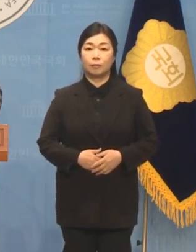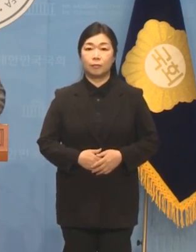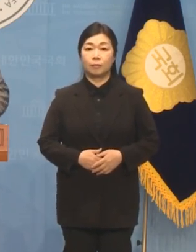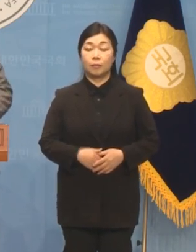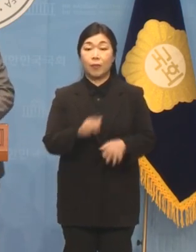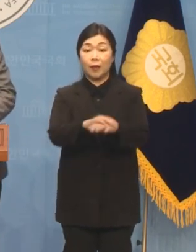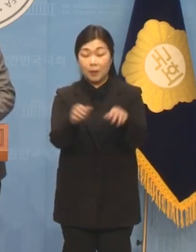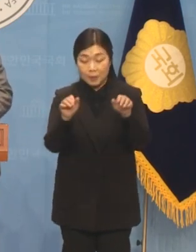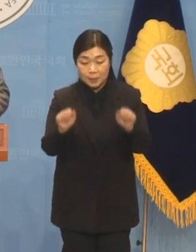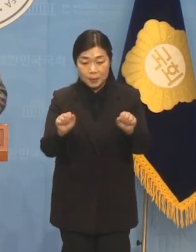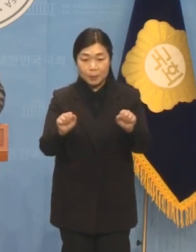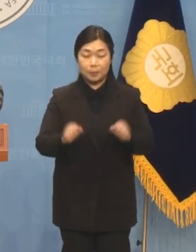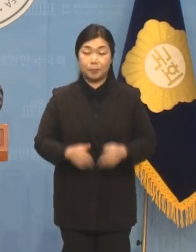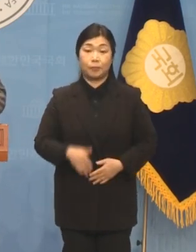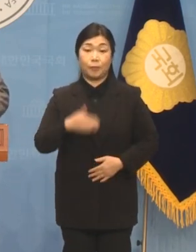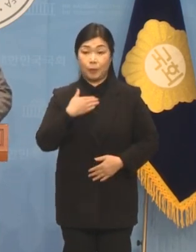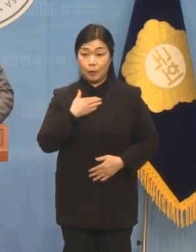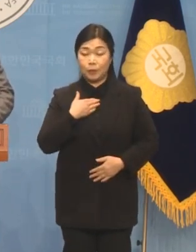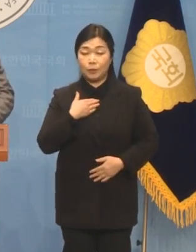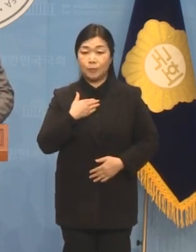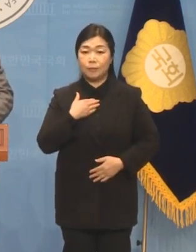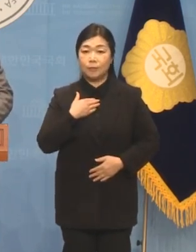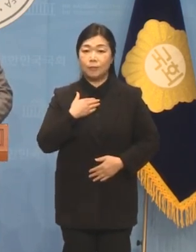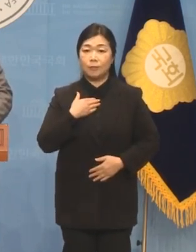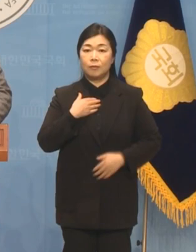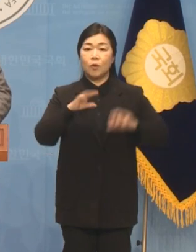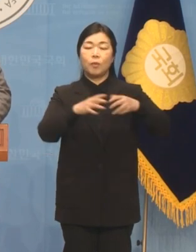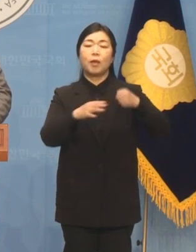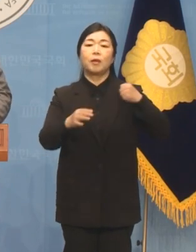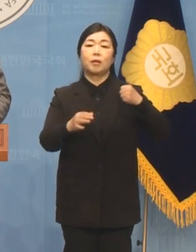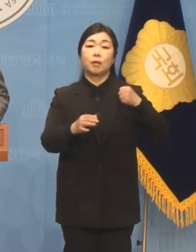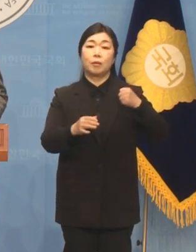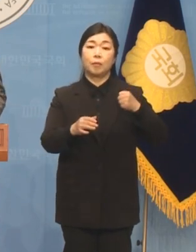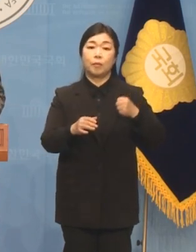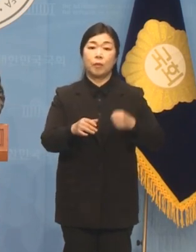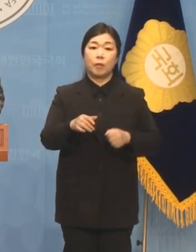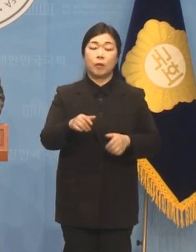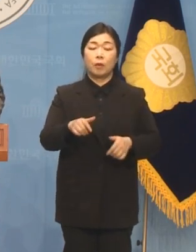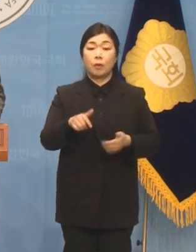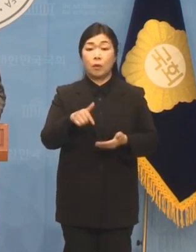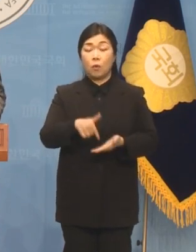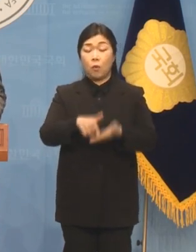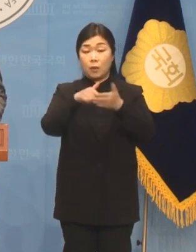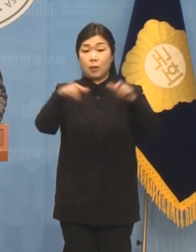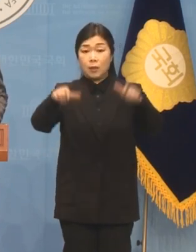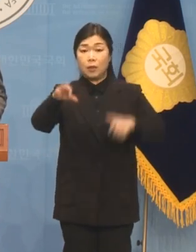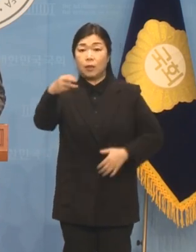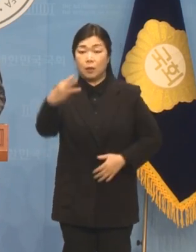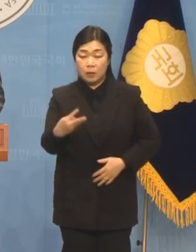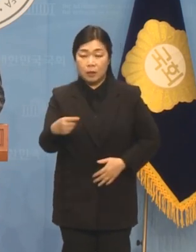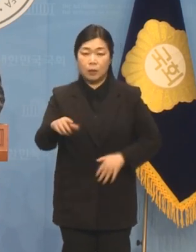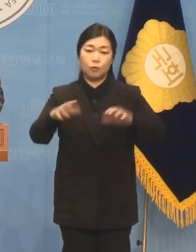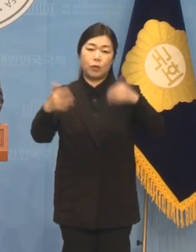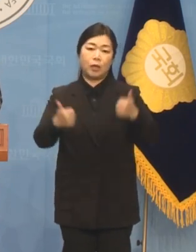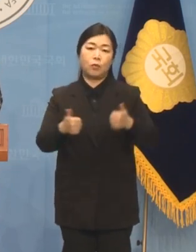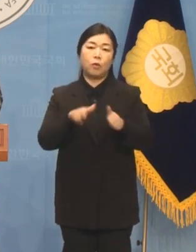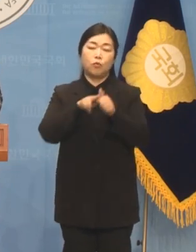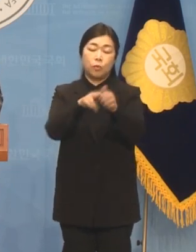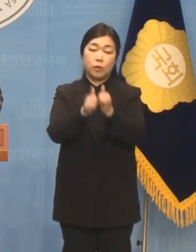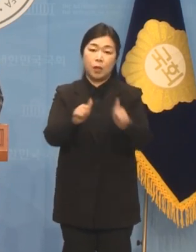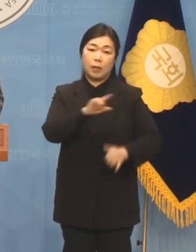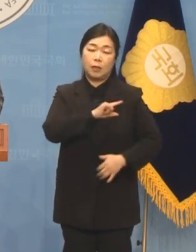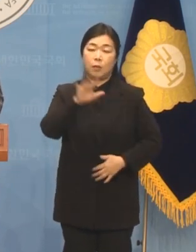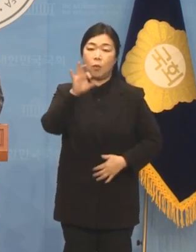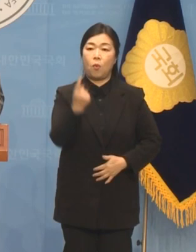예, 안녕하세요. 저는 국민의힘 광진을 국회의원 후보 오신환입니다.